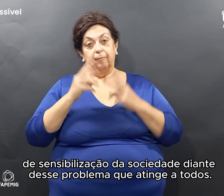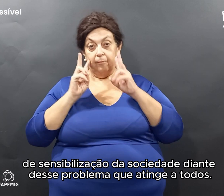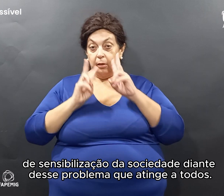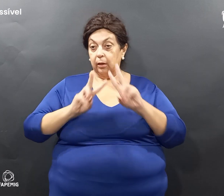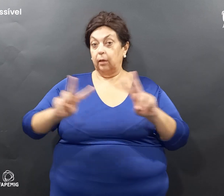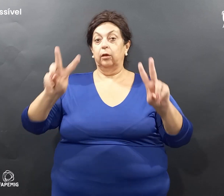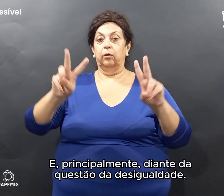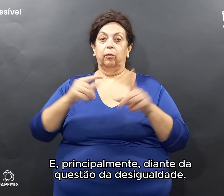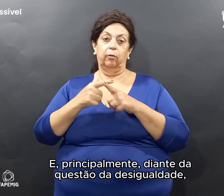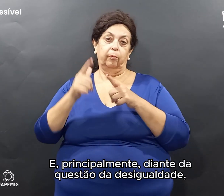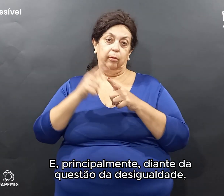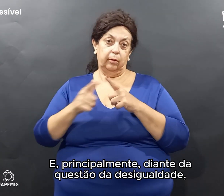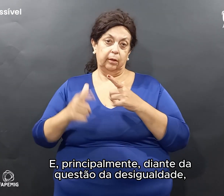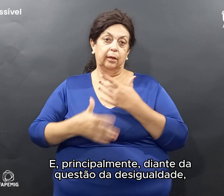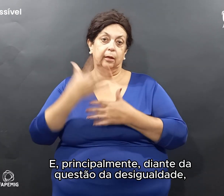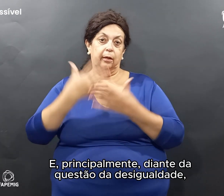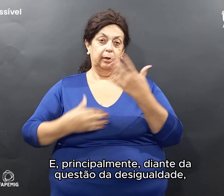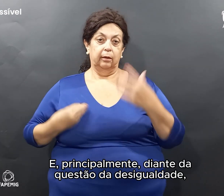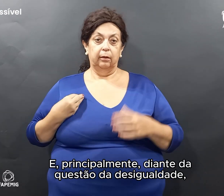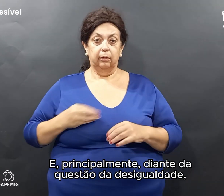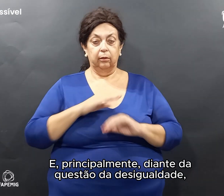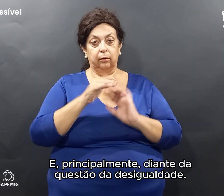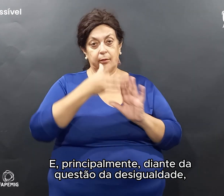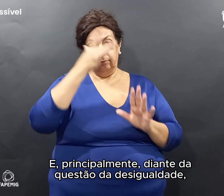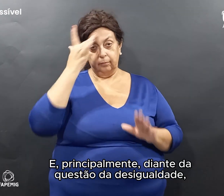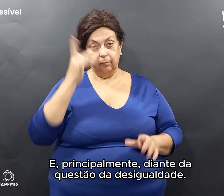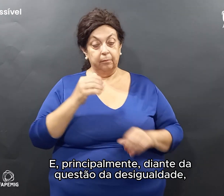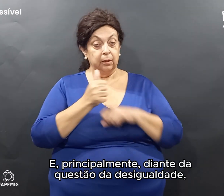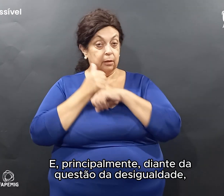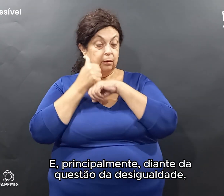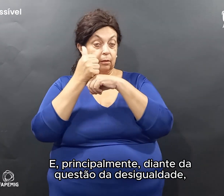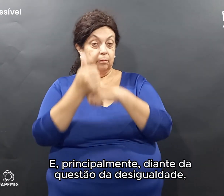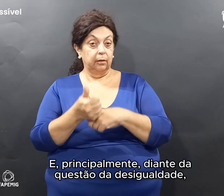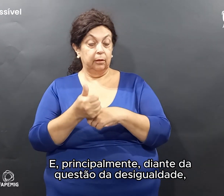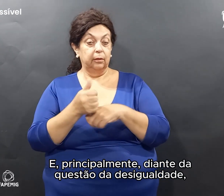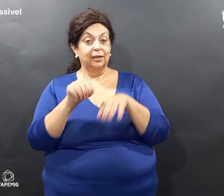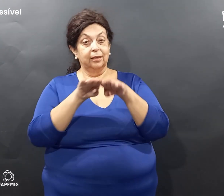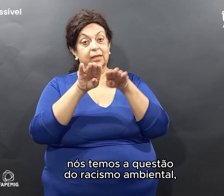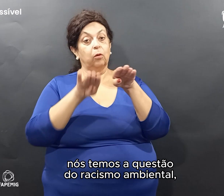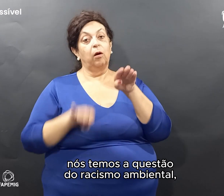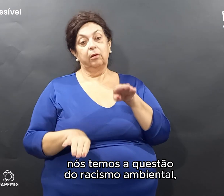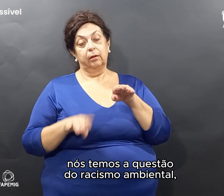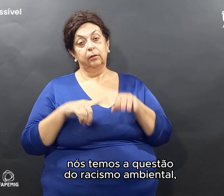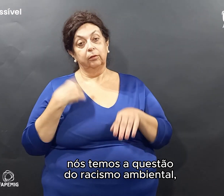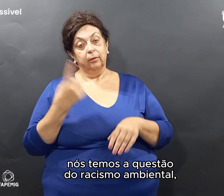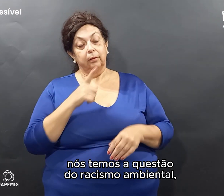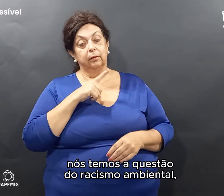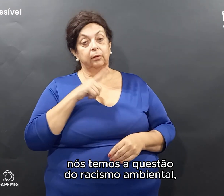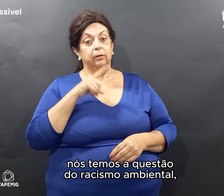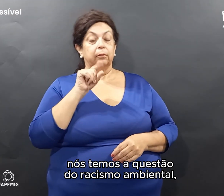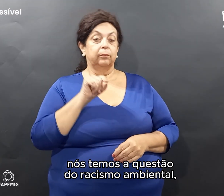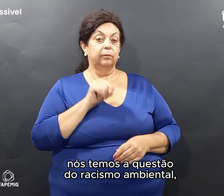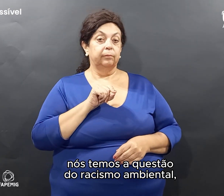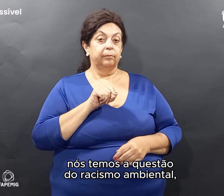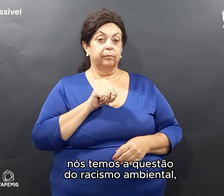todos e principalmente, né, diante da questão da desigualdade, nós temos aí a questão do racismo